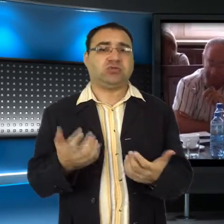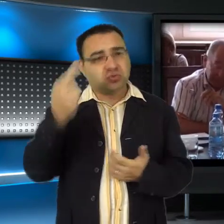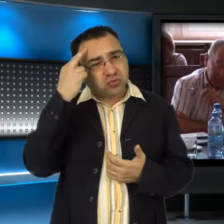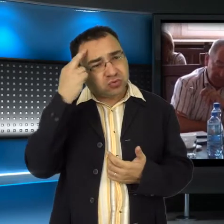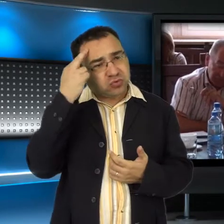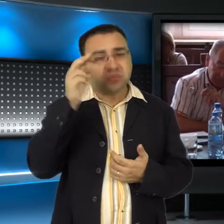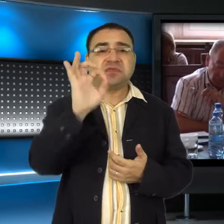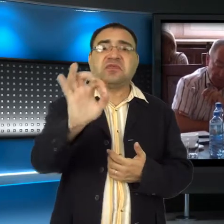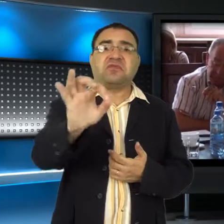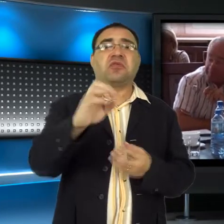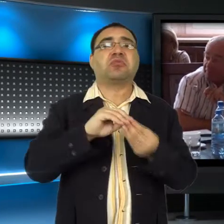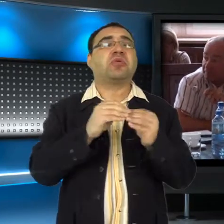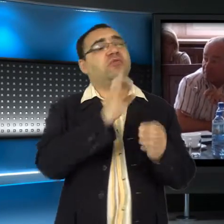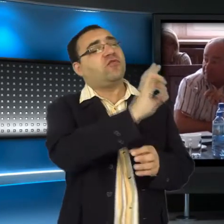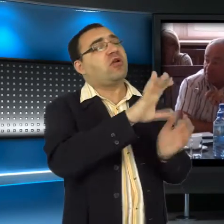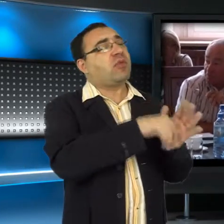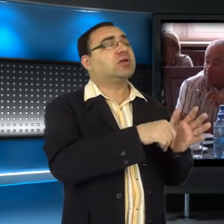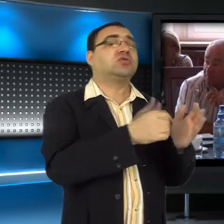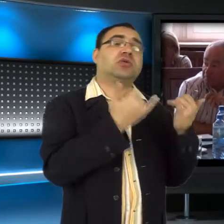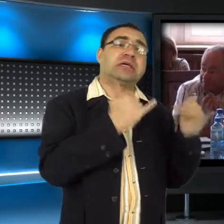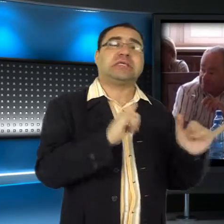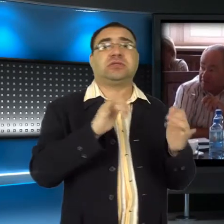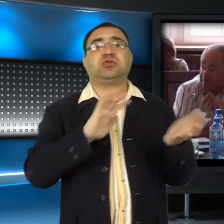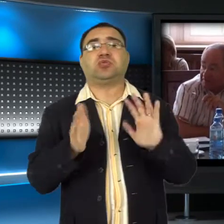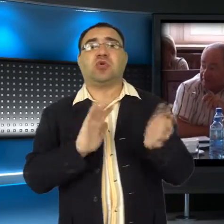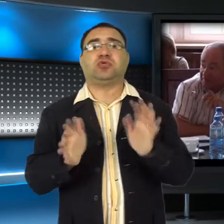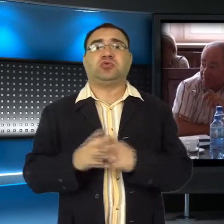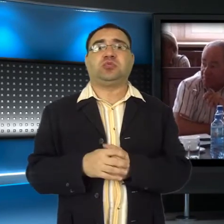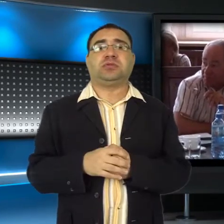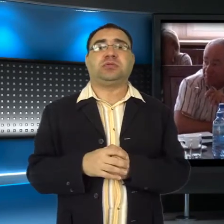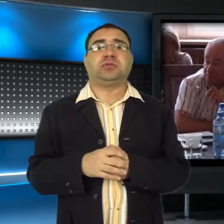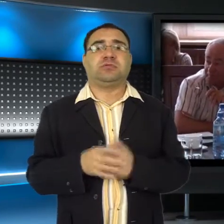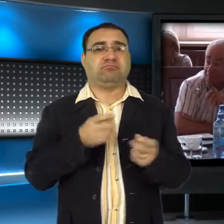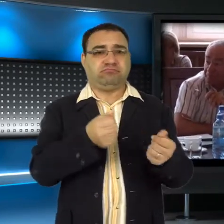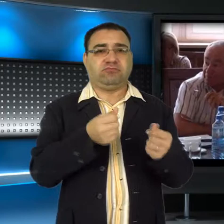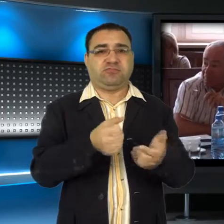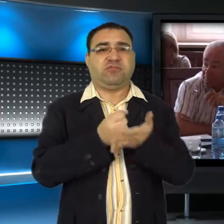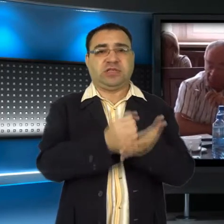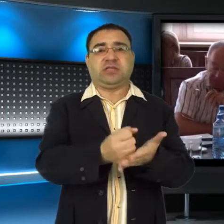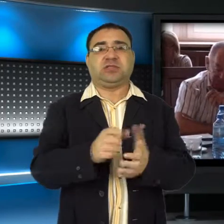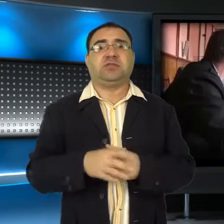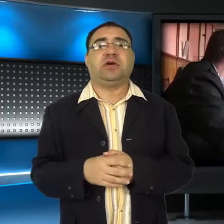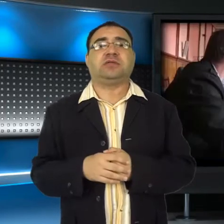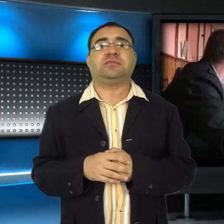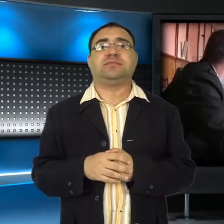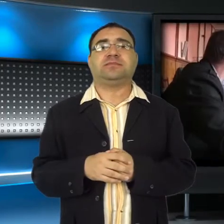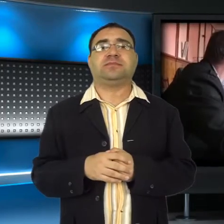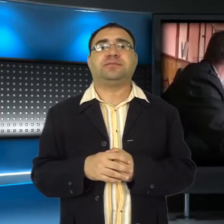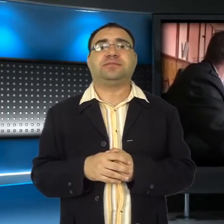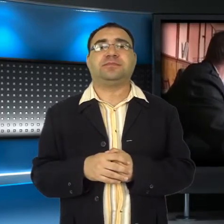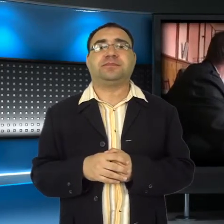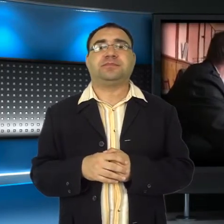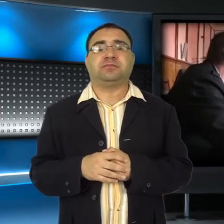zrozumienia, o co chodzi w miastu w tym nowym układzie po wyborach, ponieważ było to pierwsze spotkanie z panią prezydent i mi